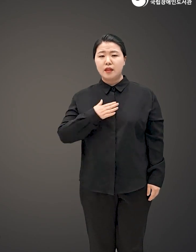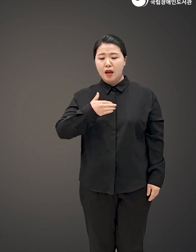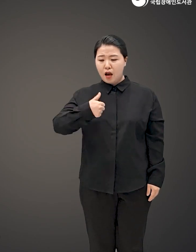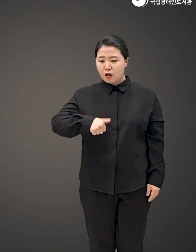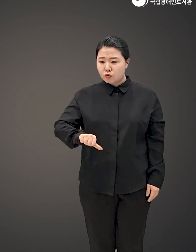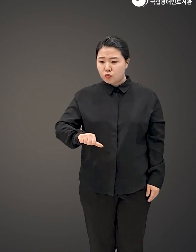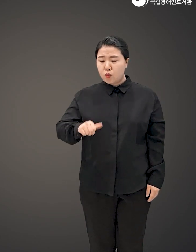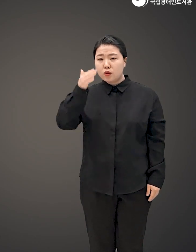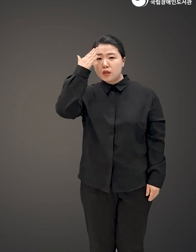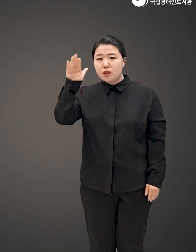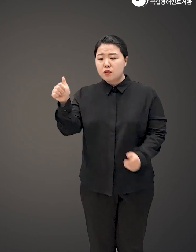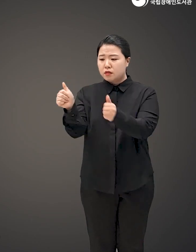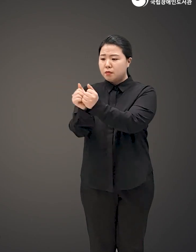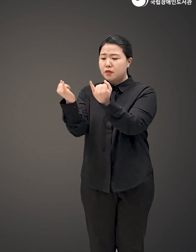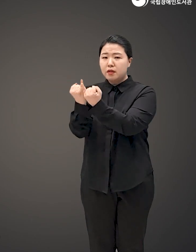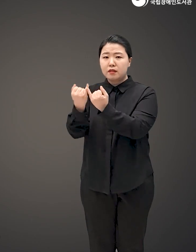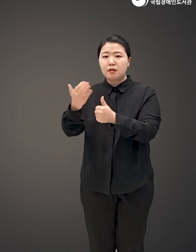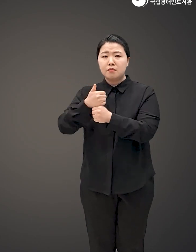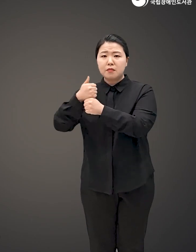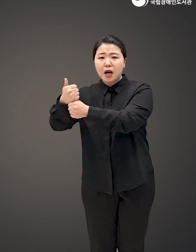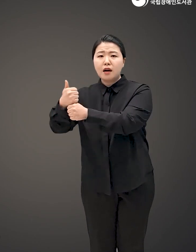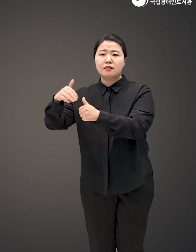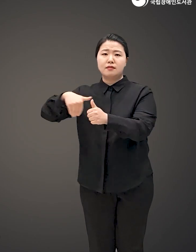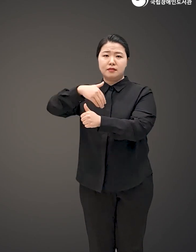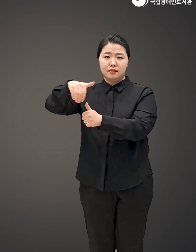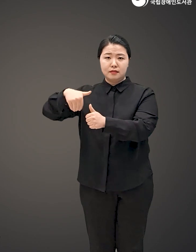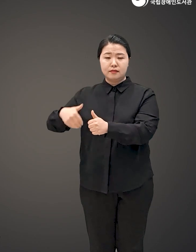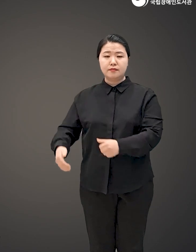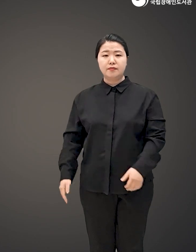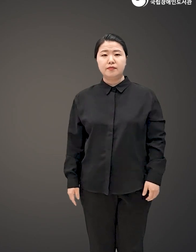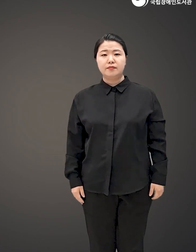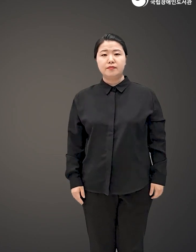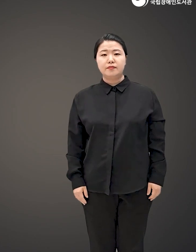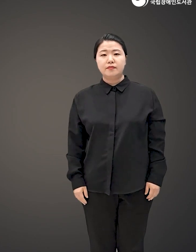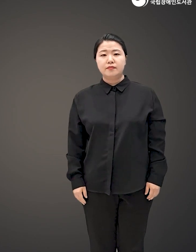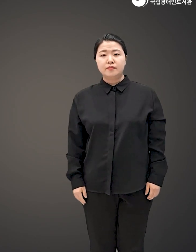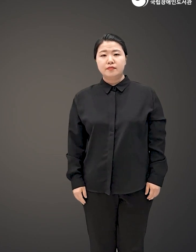내 아들도 누군지 모르는 남녀한테 납치를 당한 상태고요.